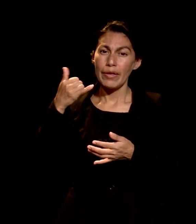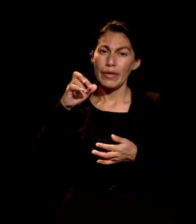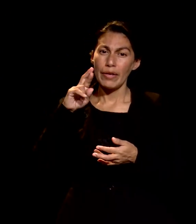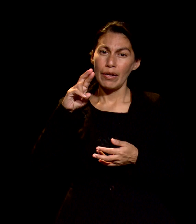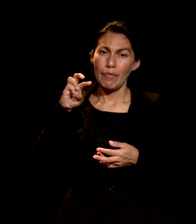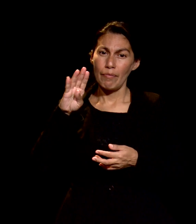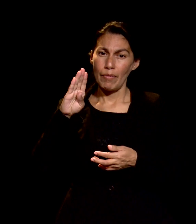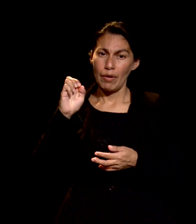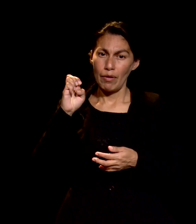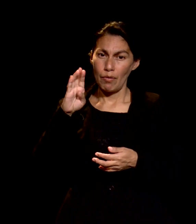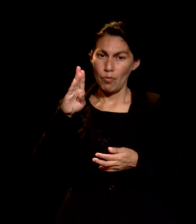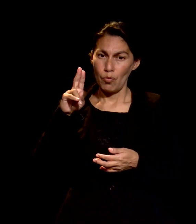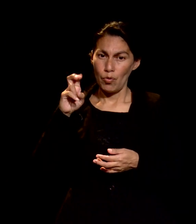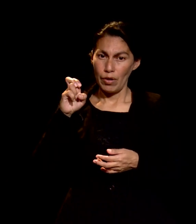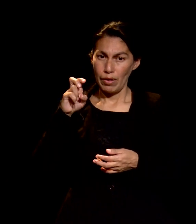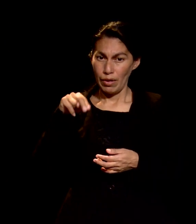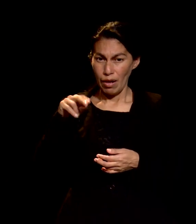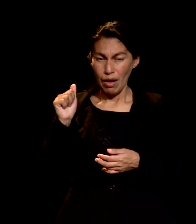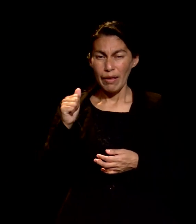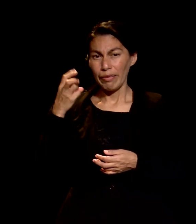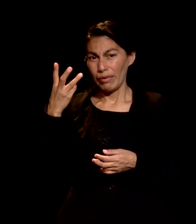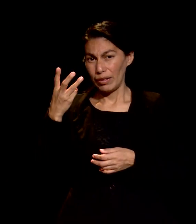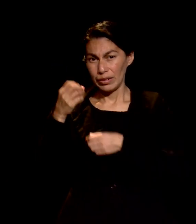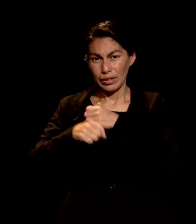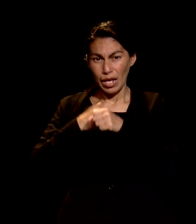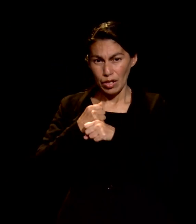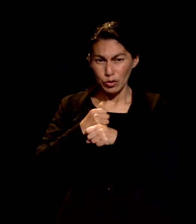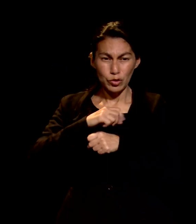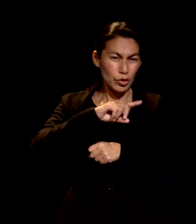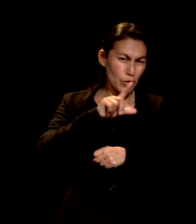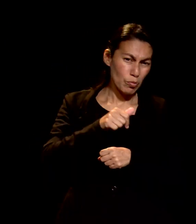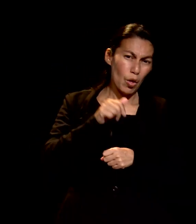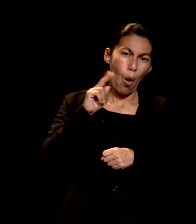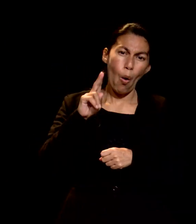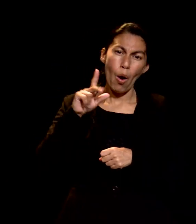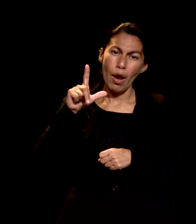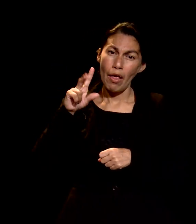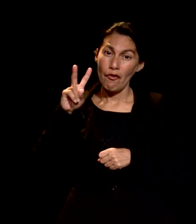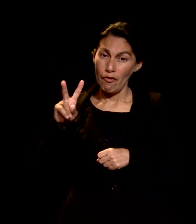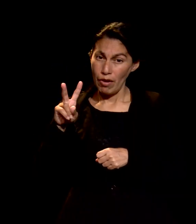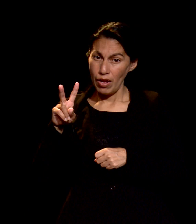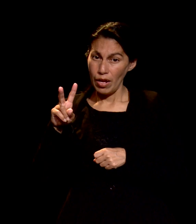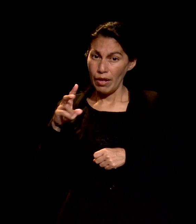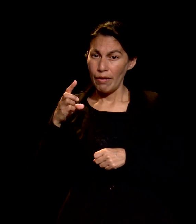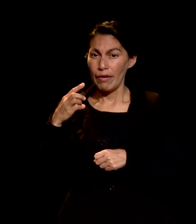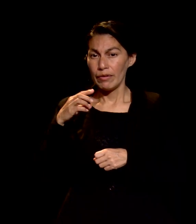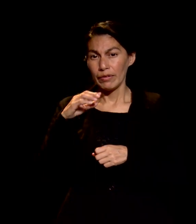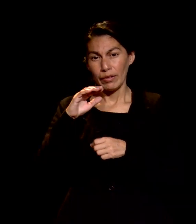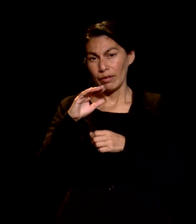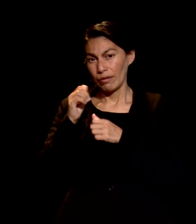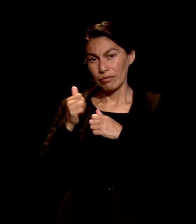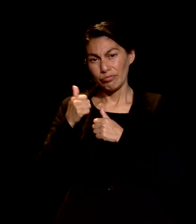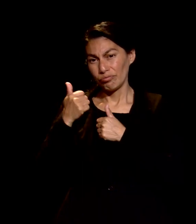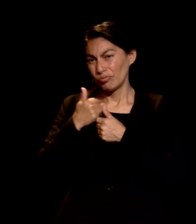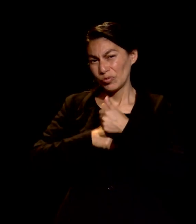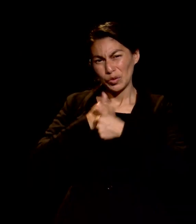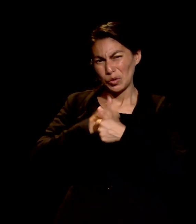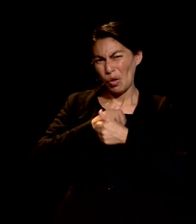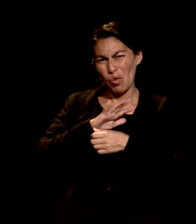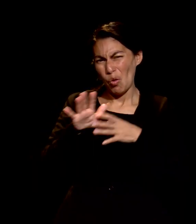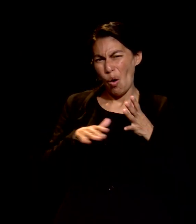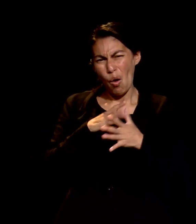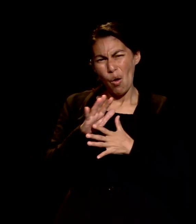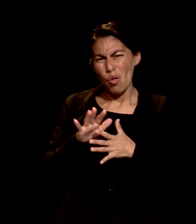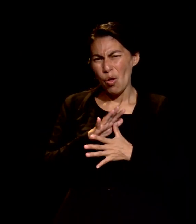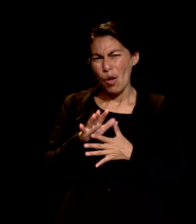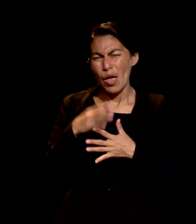De ahí me pasé a Linda Vista, terminé la secundaria. Y una familia de Estados Unidos, la familia